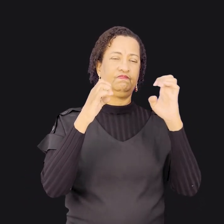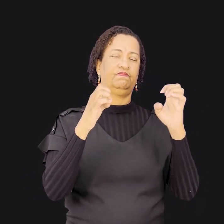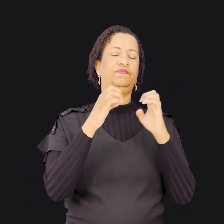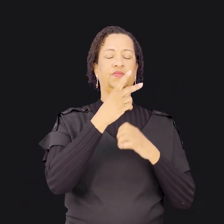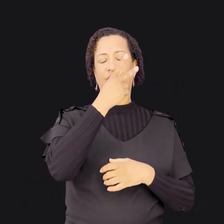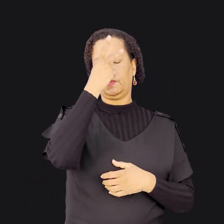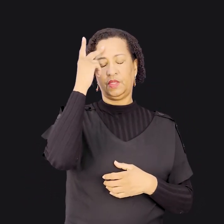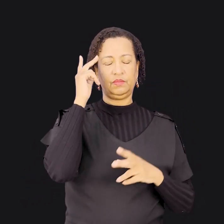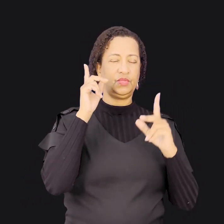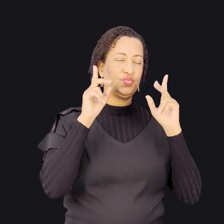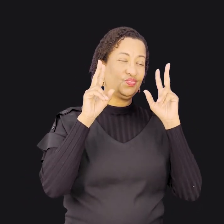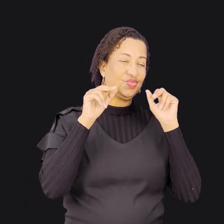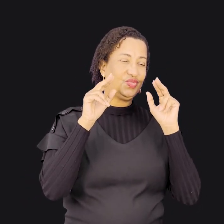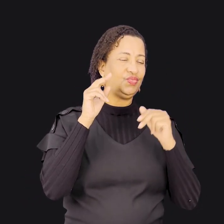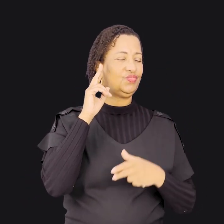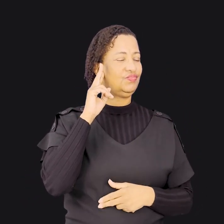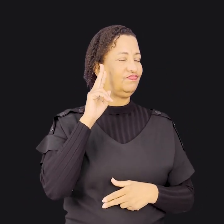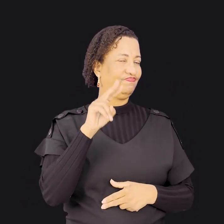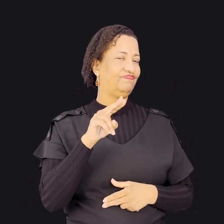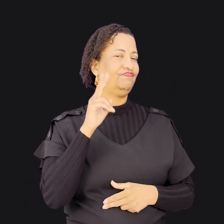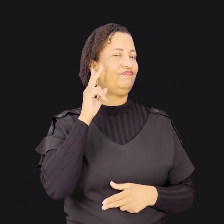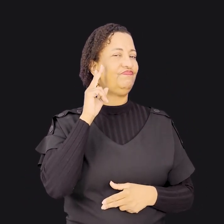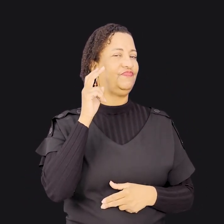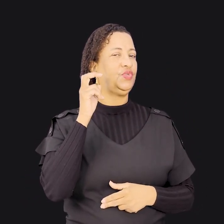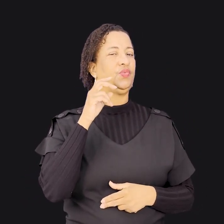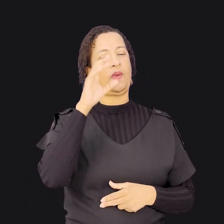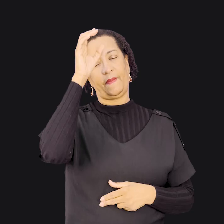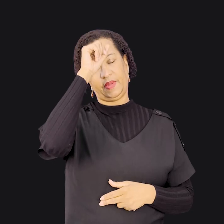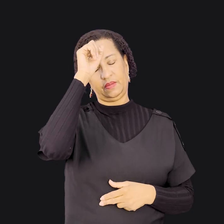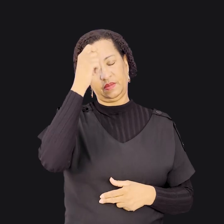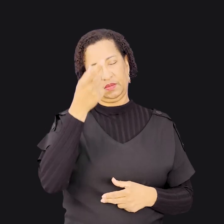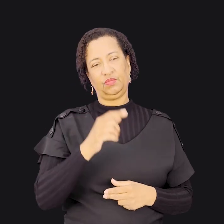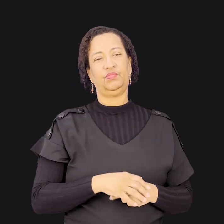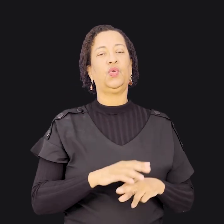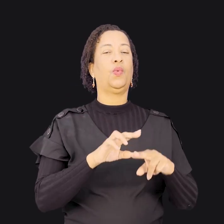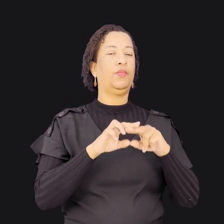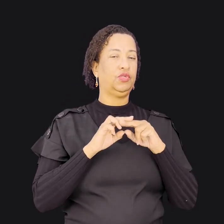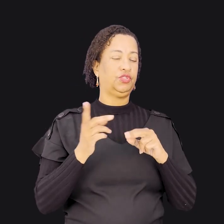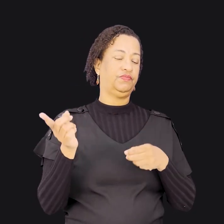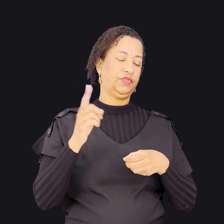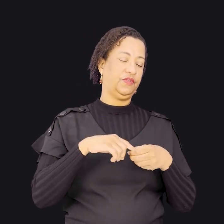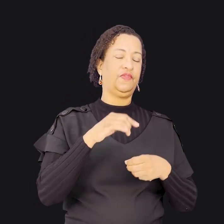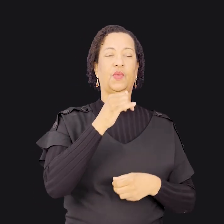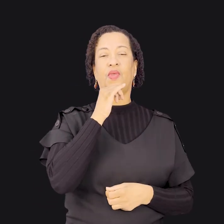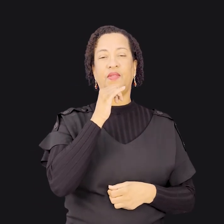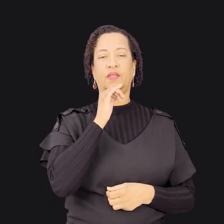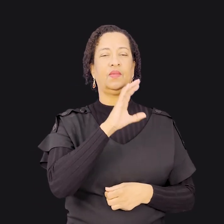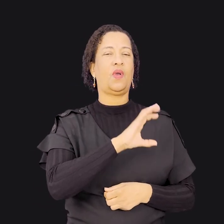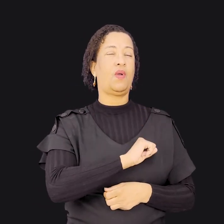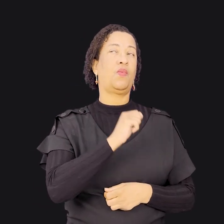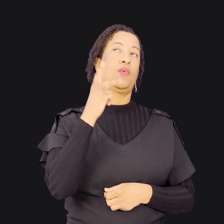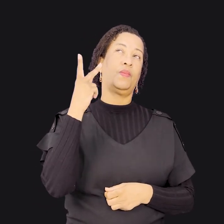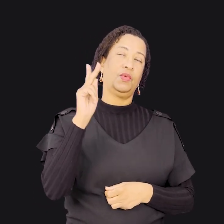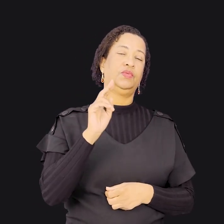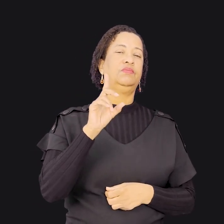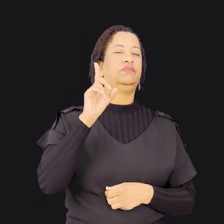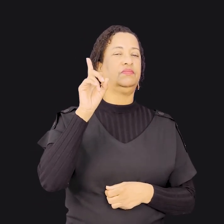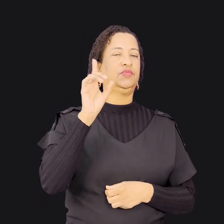para aqueles que nunca o ouviram. Pedro diz que uma das razões por que Jesus ainda não veio é o seu amor. Ele é um